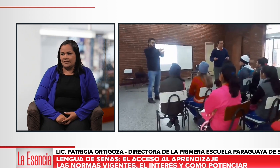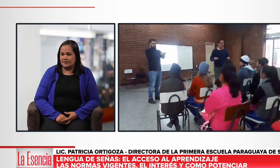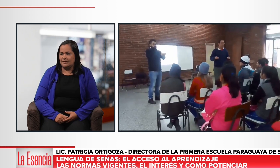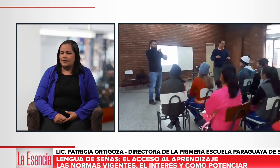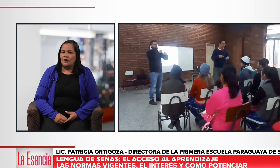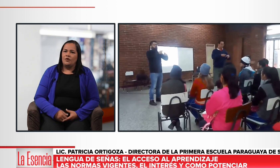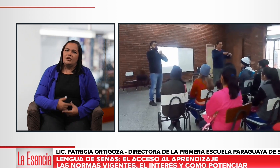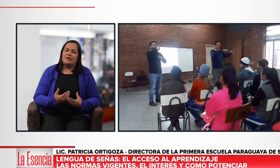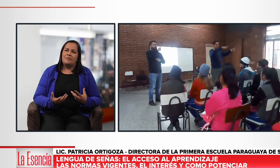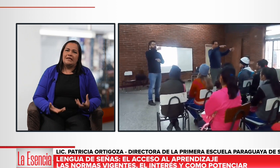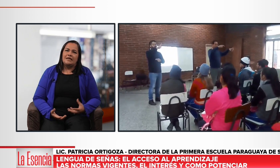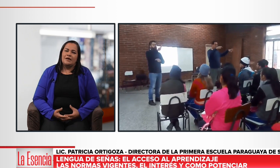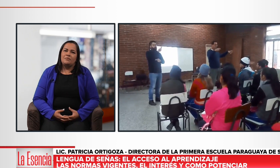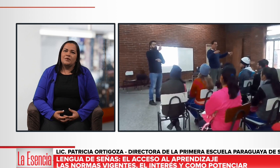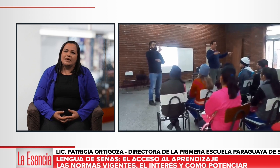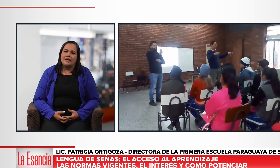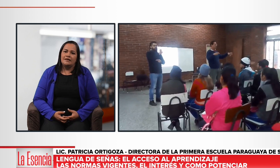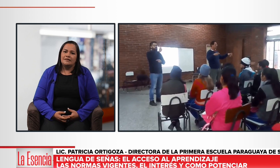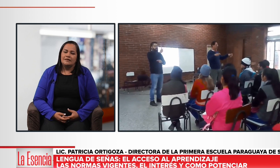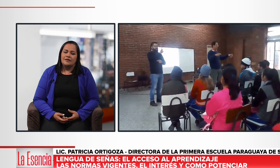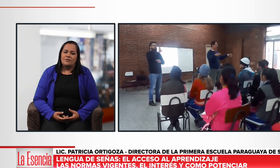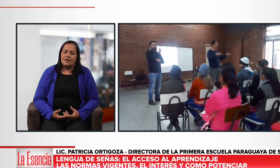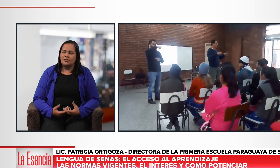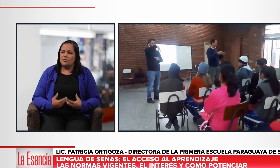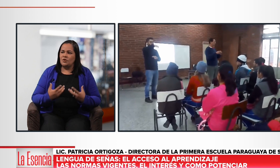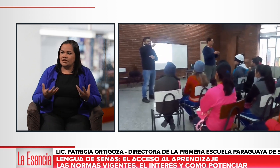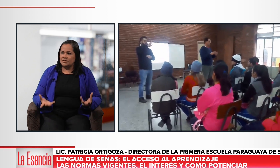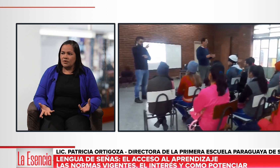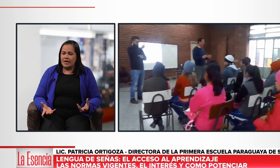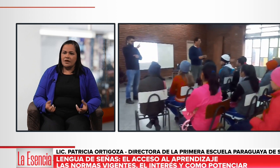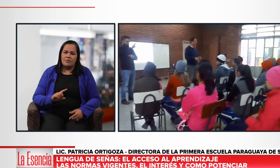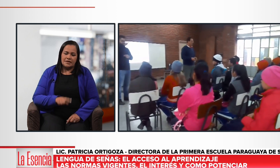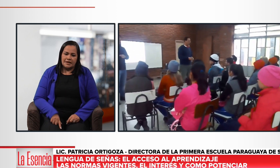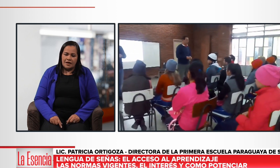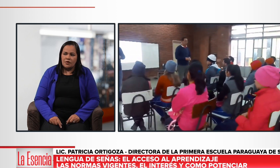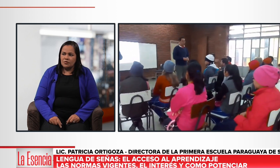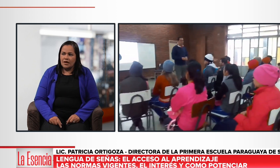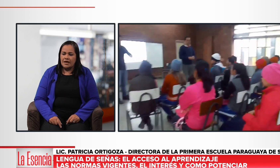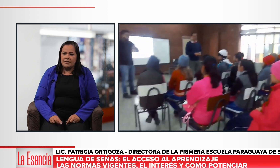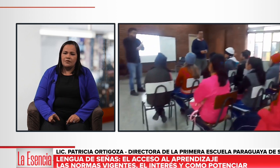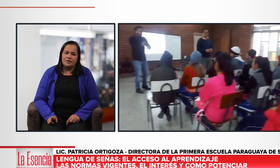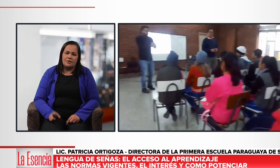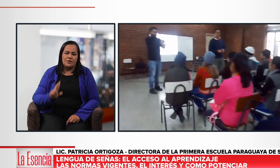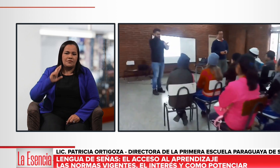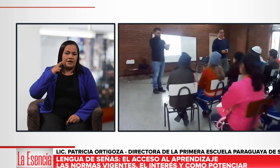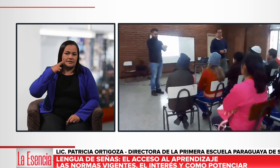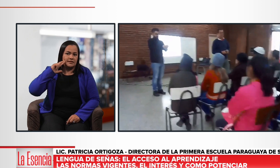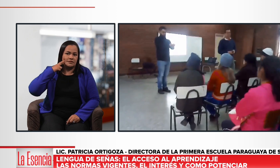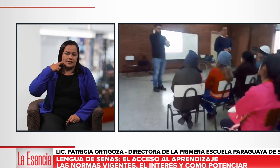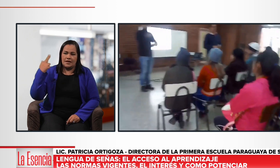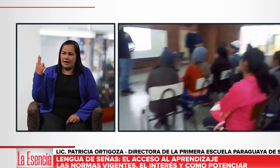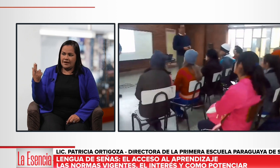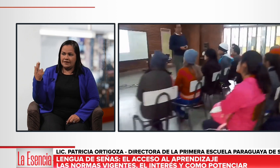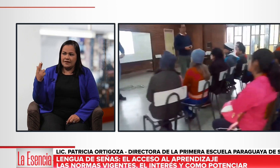y es así. O de repente porque sos muy risueña o porque tenés hoyuelo, otra profe es así,